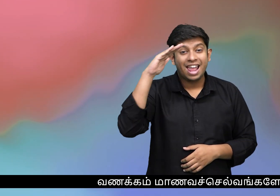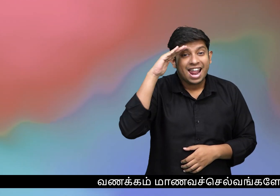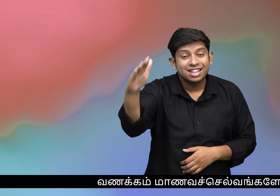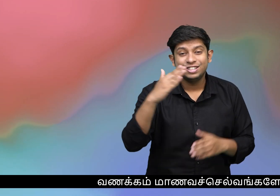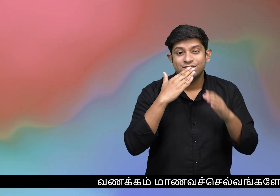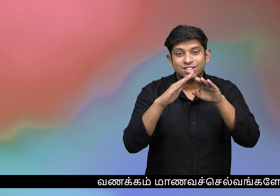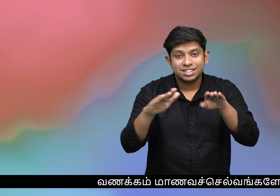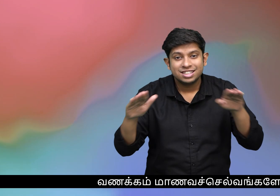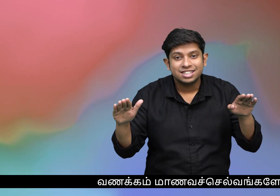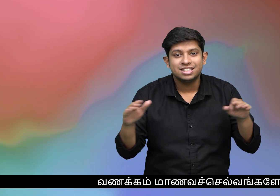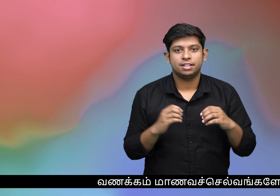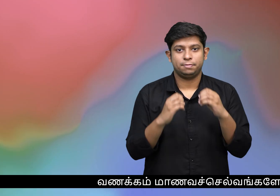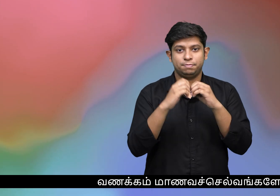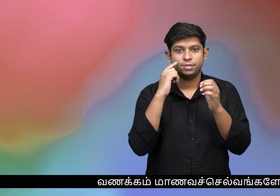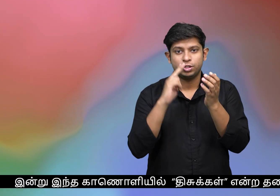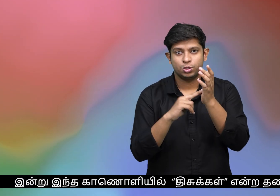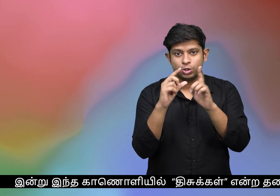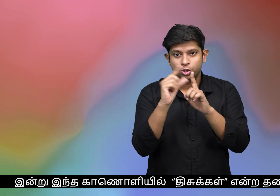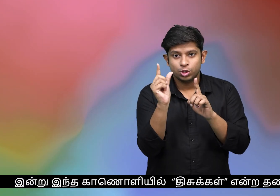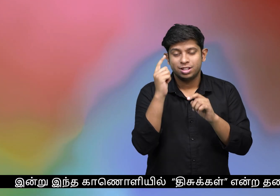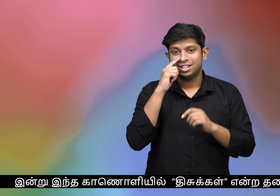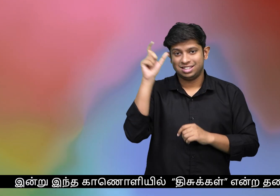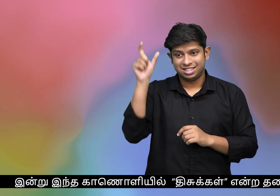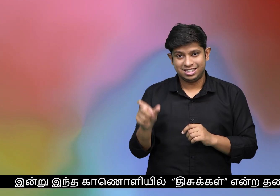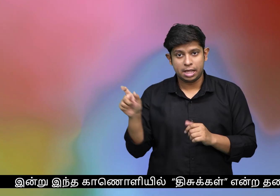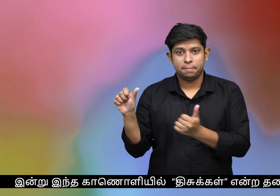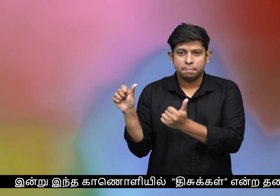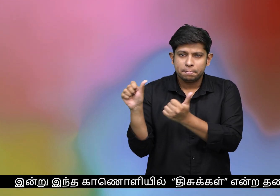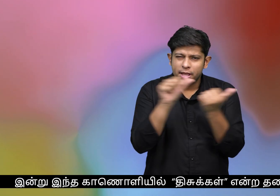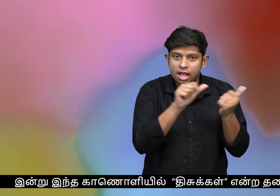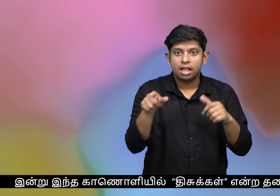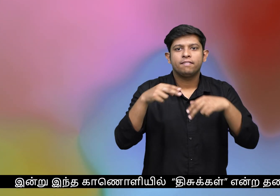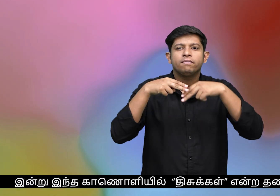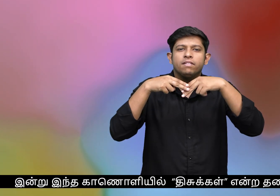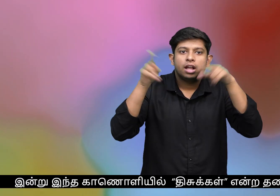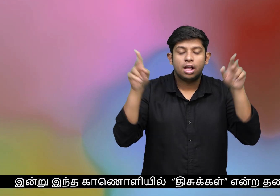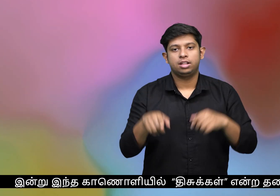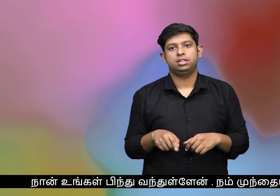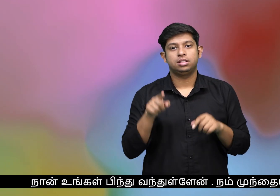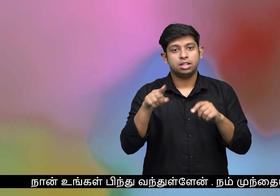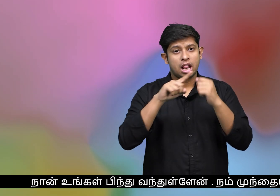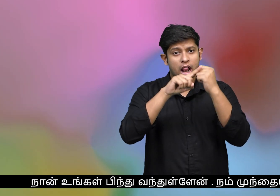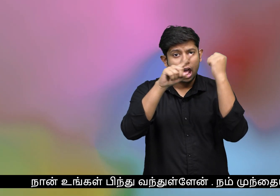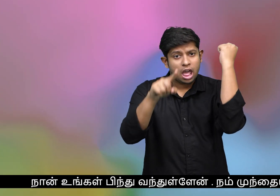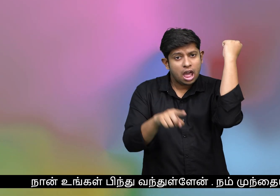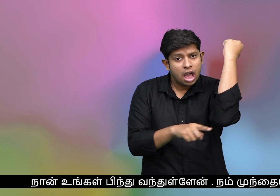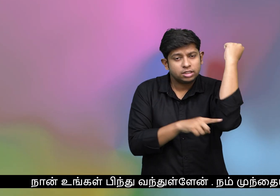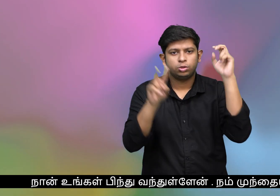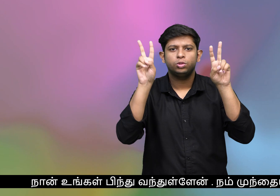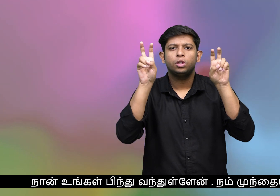வணக்கம் மாணவ செல்வங்களே! இன்று இந்த காணொளியில் திசுக்கள் என்ற தலைப்பை முடிக்க நான் உங்கள் வந்துள்ளேன்.